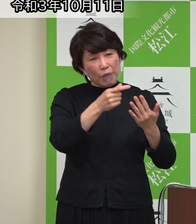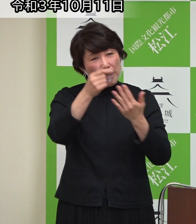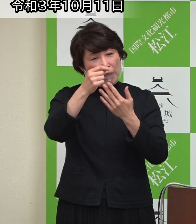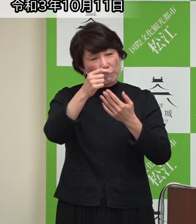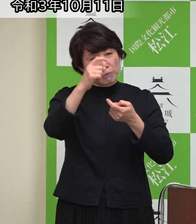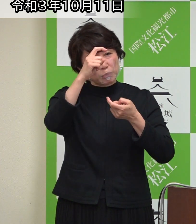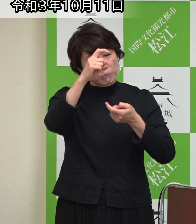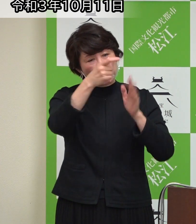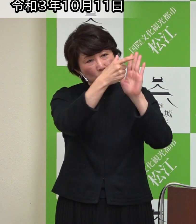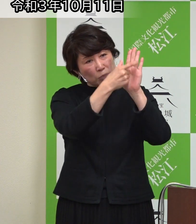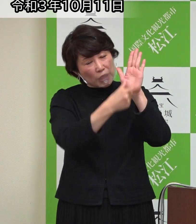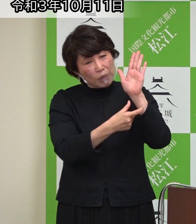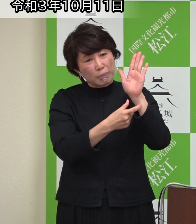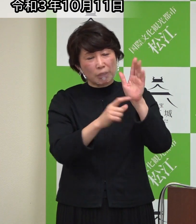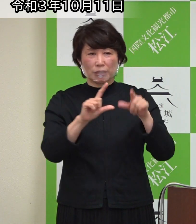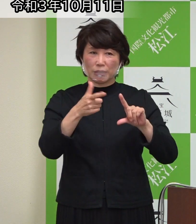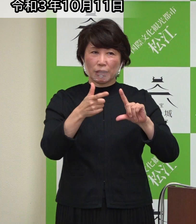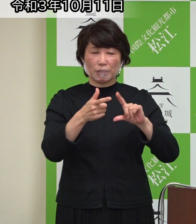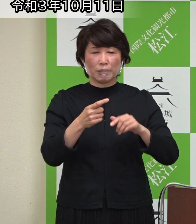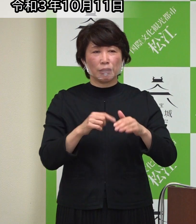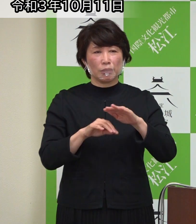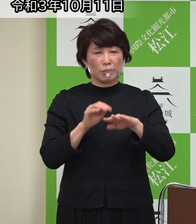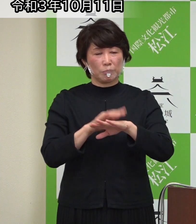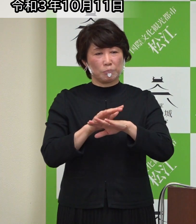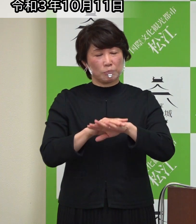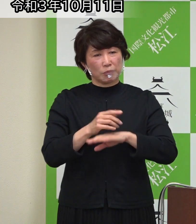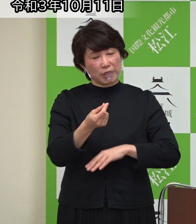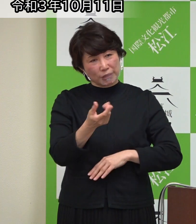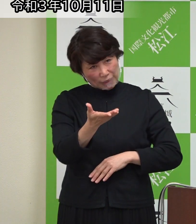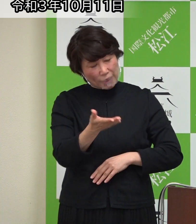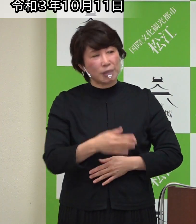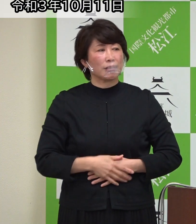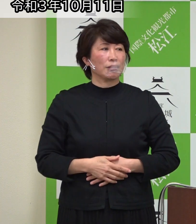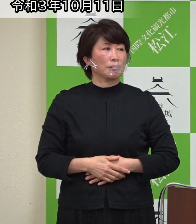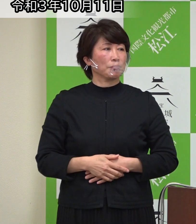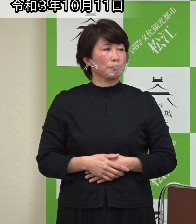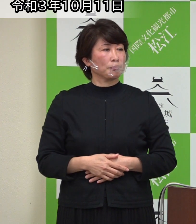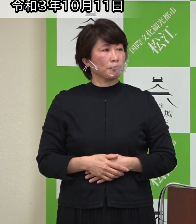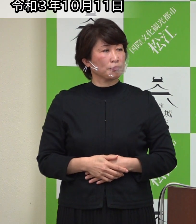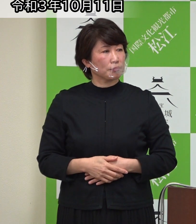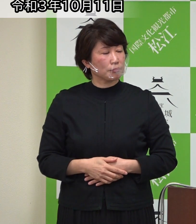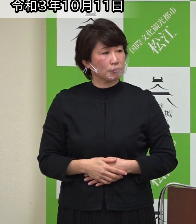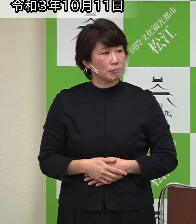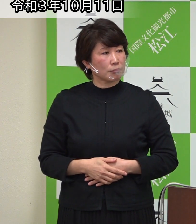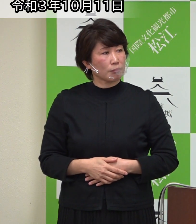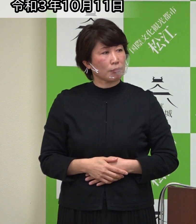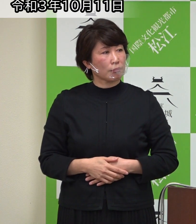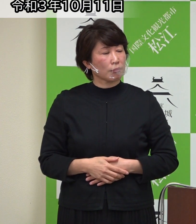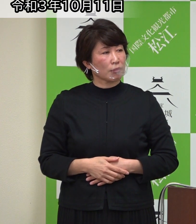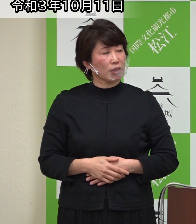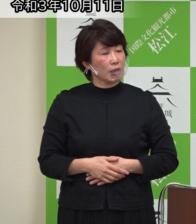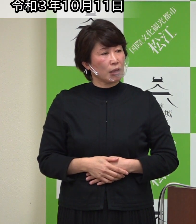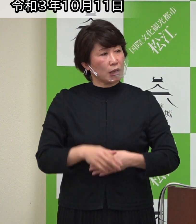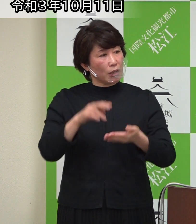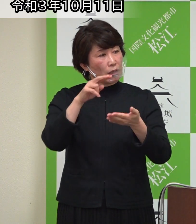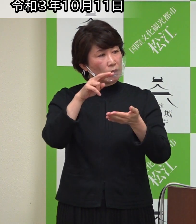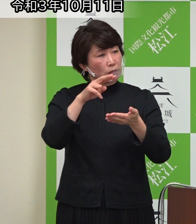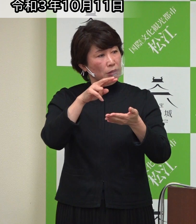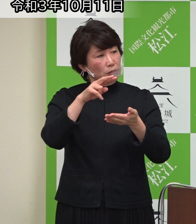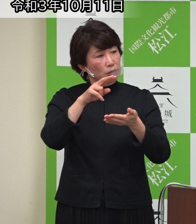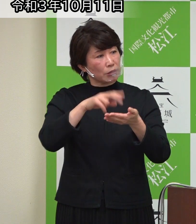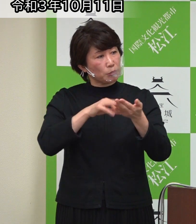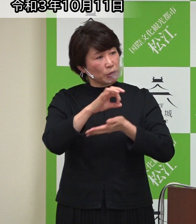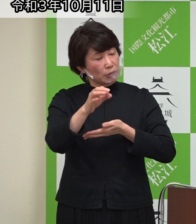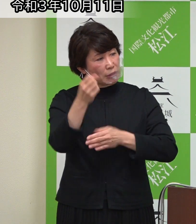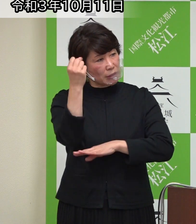ってくるということですよね。わかりました。ありがとうございます。他にいかがでしょう。 すいません、追加でと言いますか、